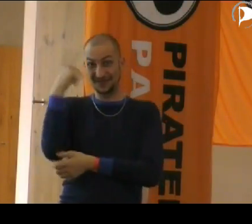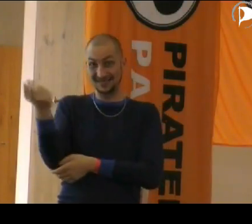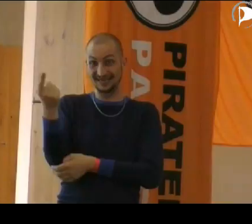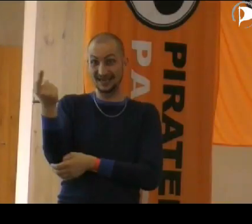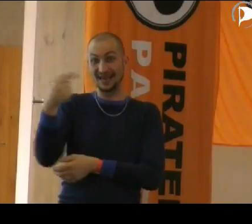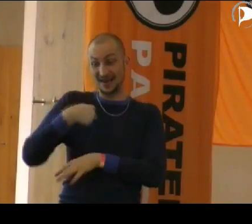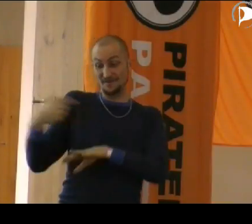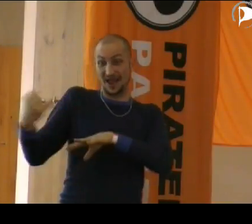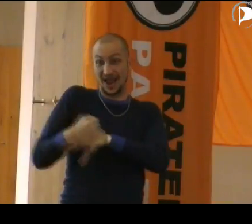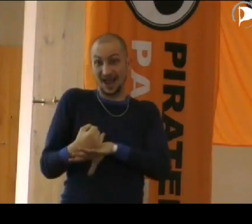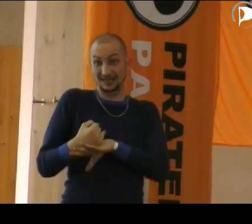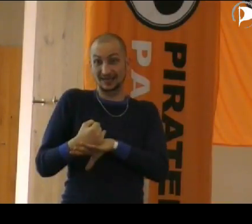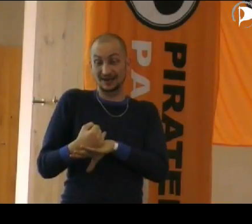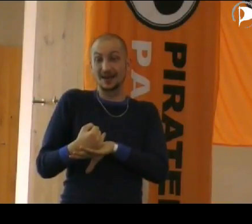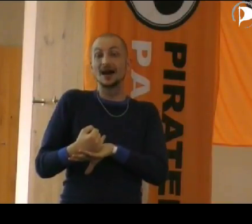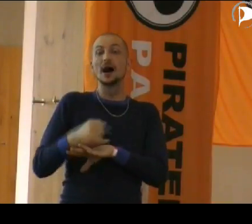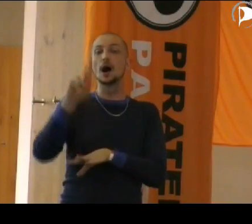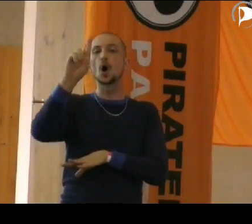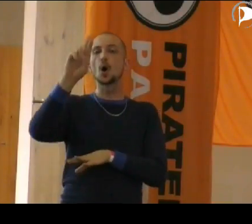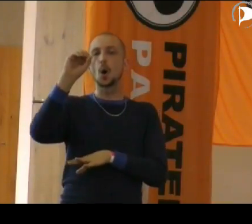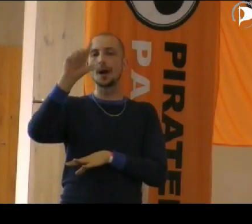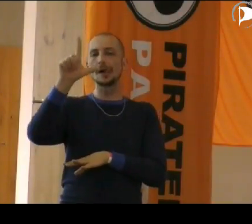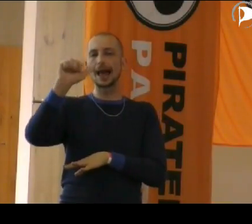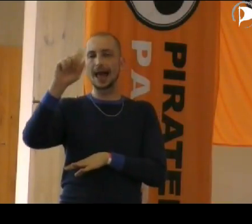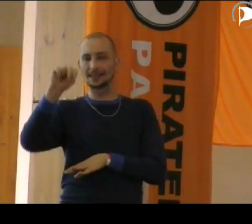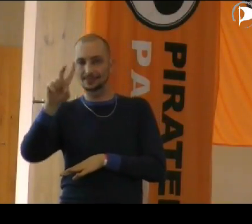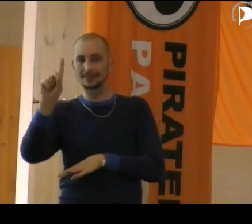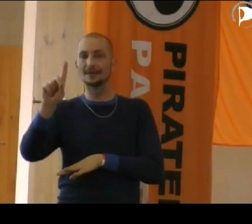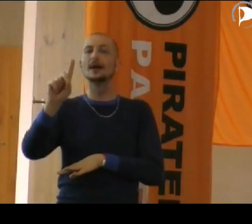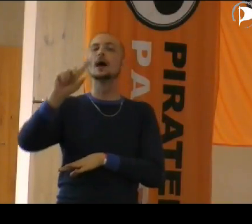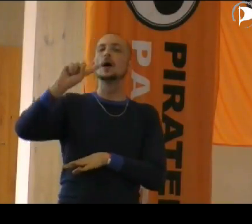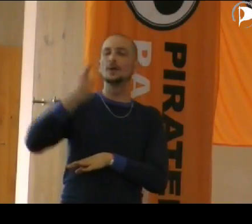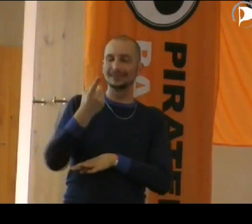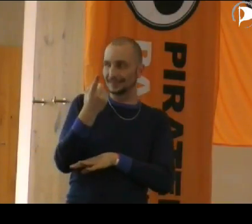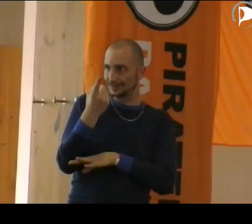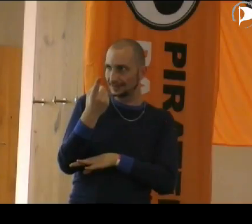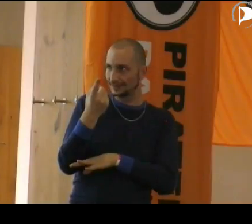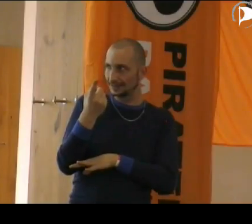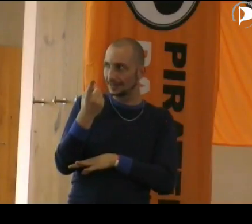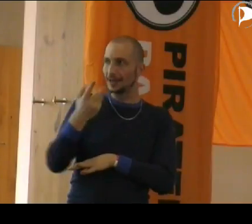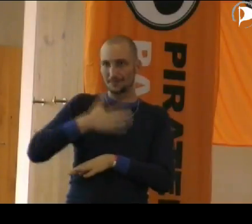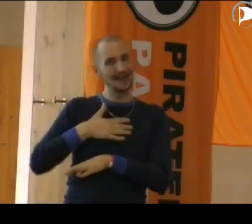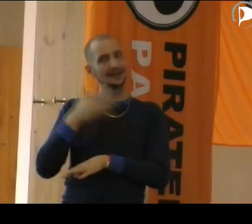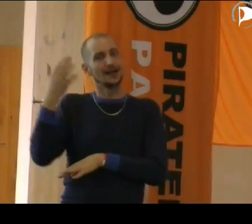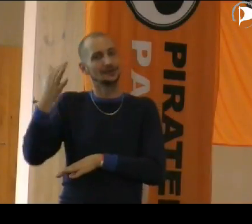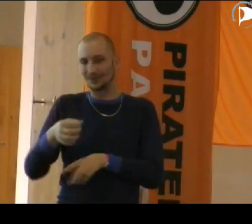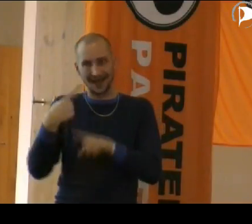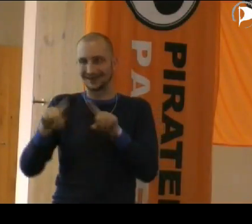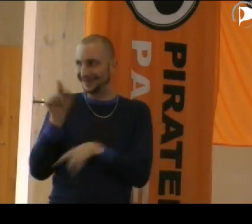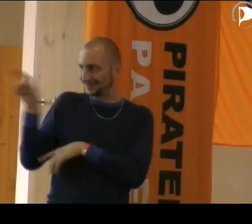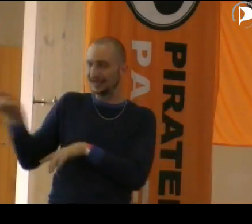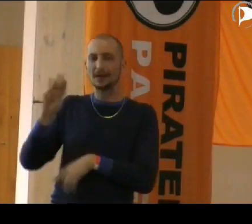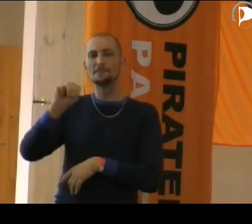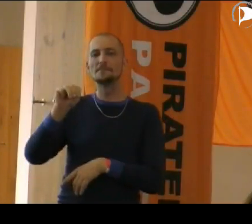habe mit roland baldenhofer mein sohn heißt rüdiger hinz das ist marco reus noch irgendwie wäre mir neu